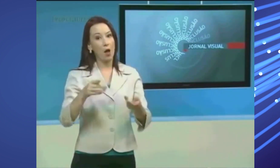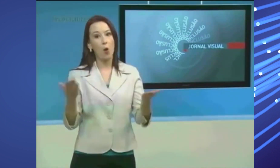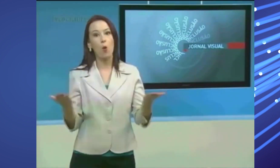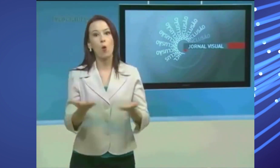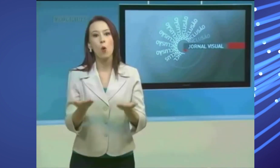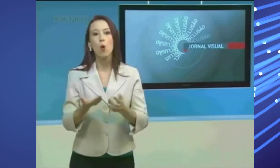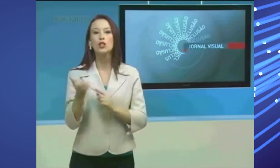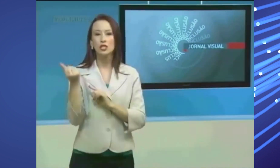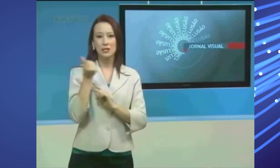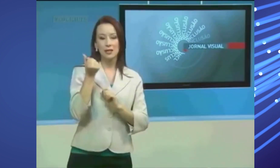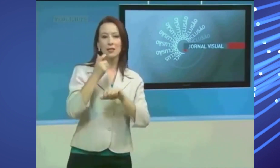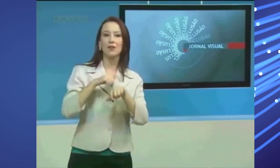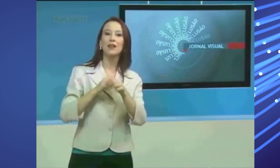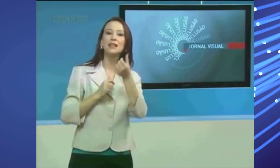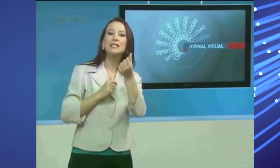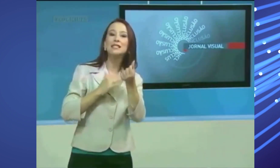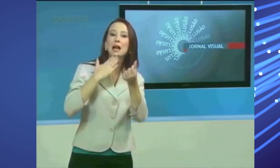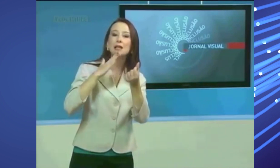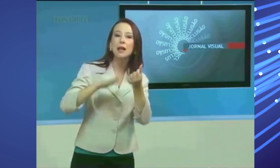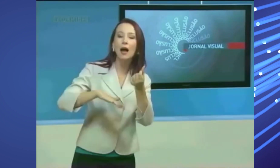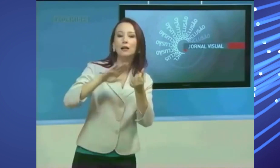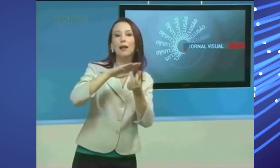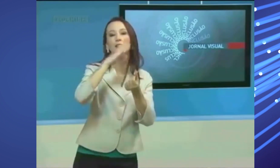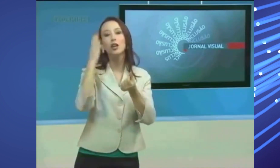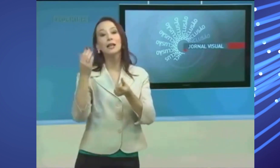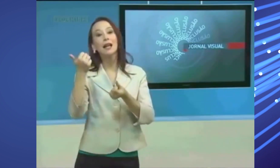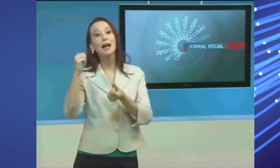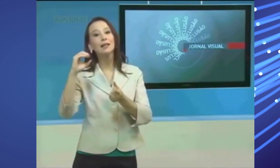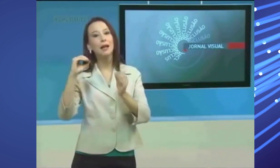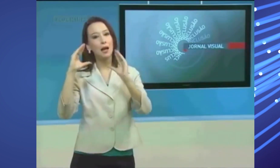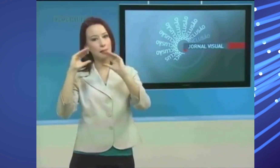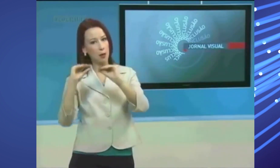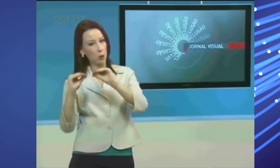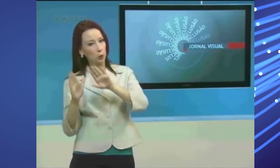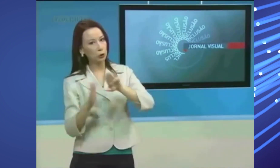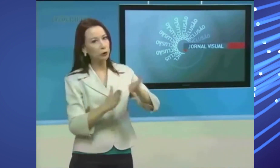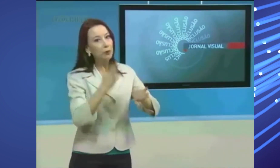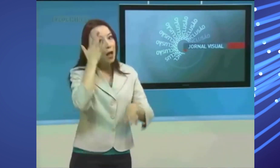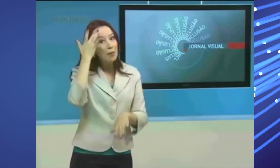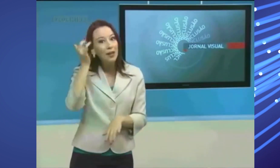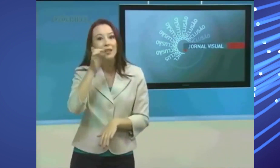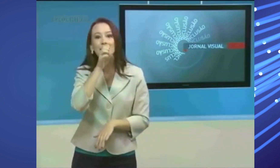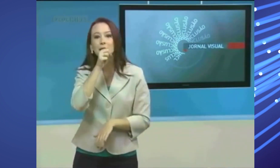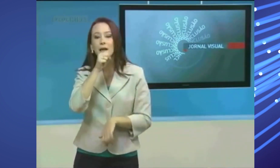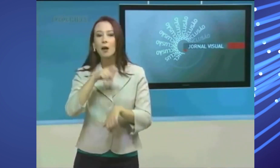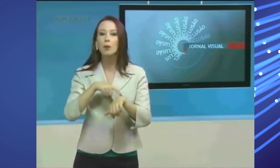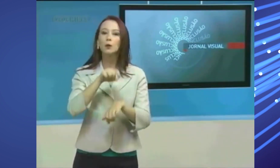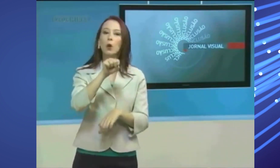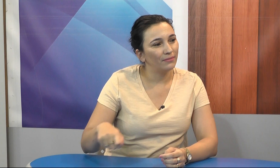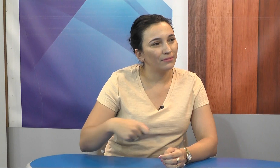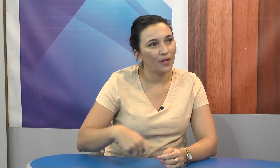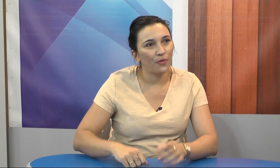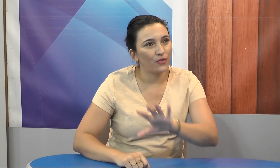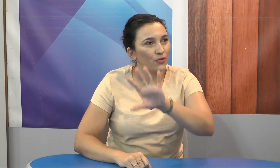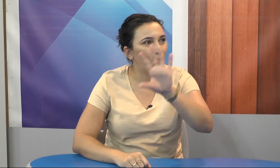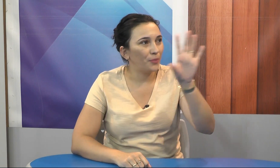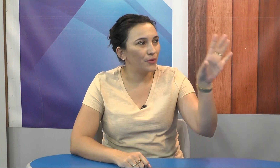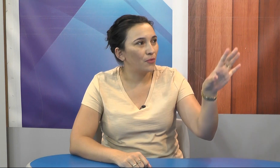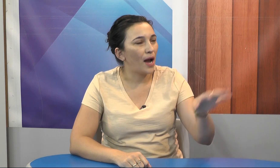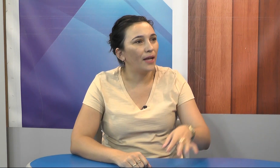acesso à língua brasileira de sinais. Então, isso dificultou muito. Eles viraram copista. A professora copia no quadro,